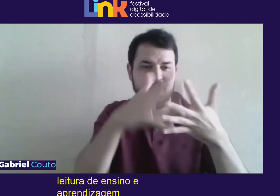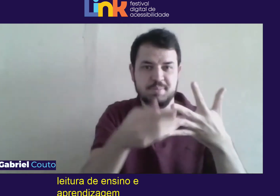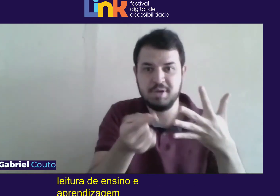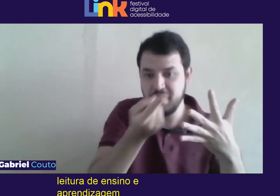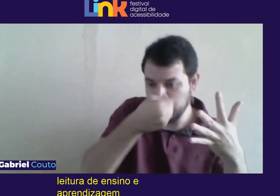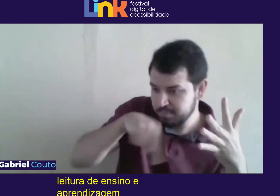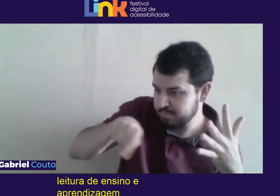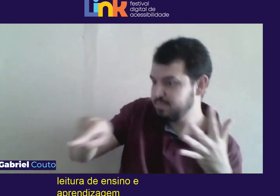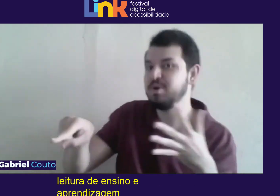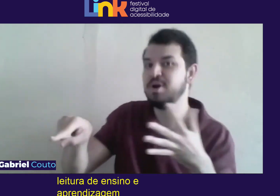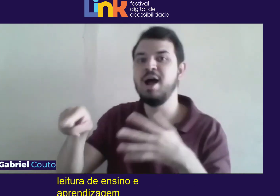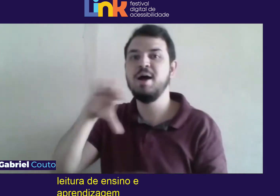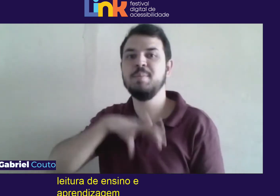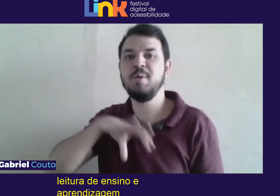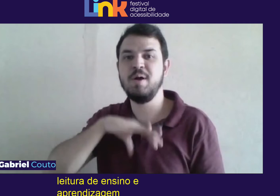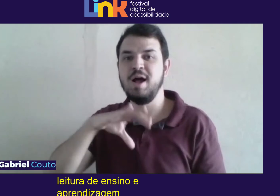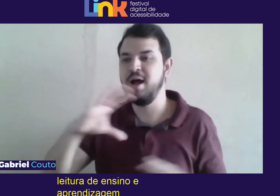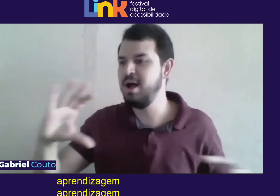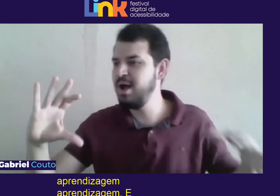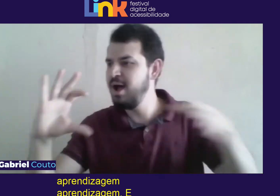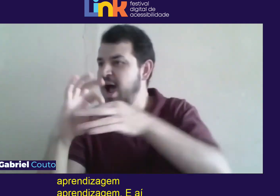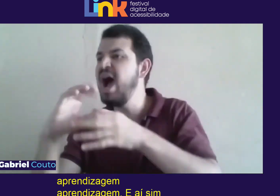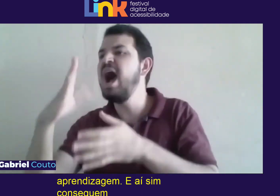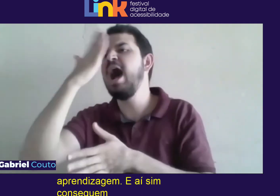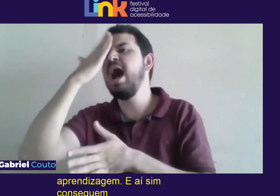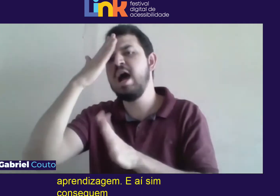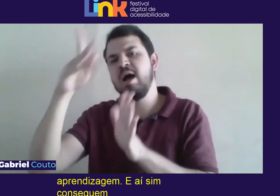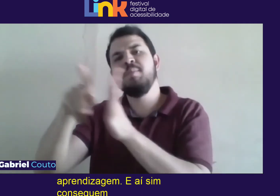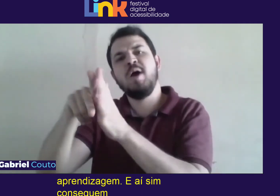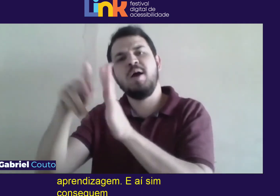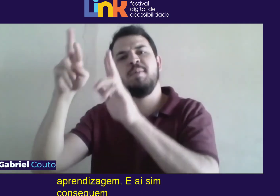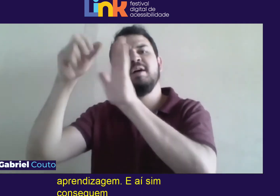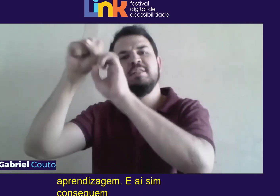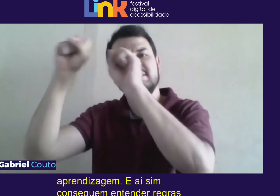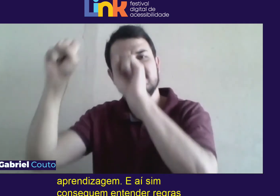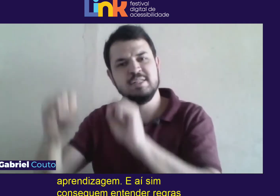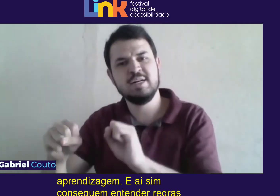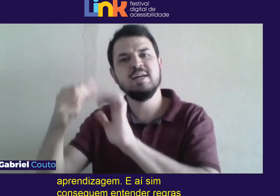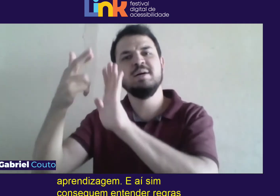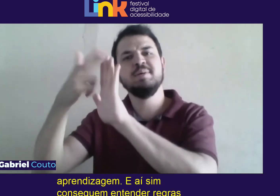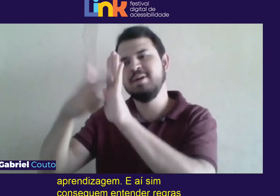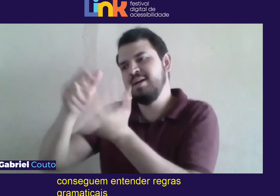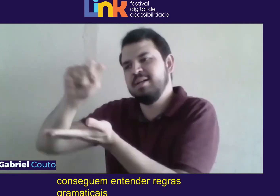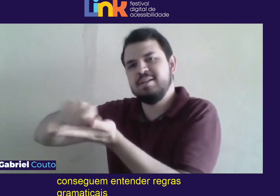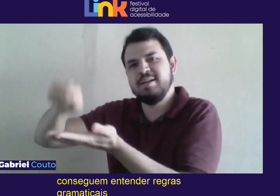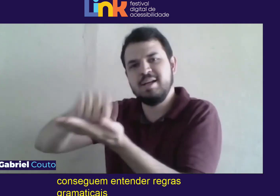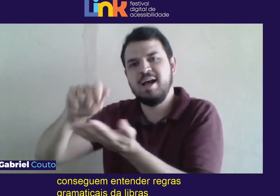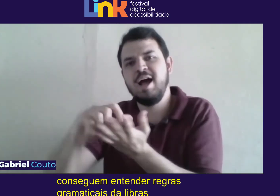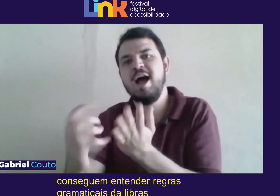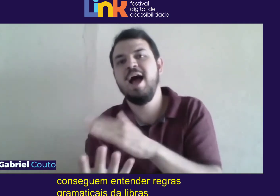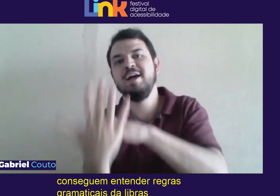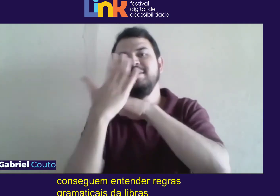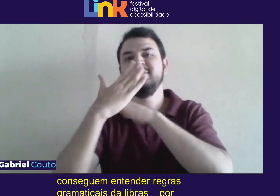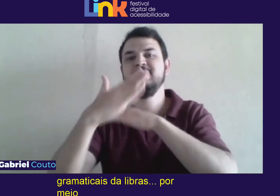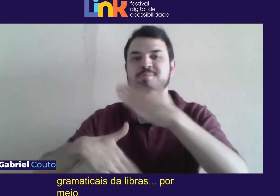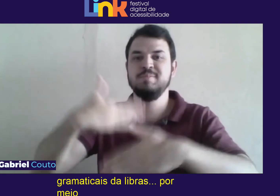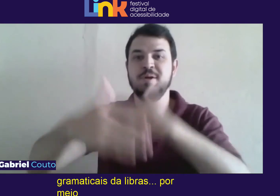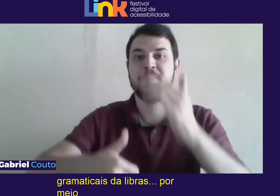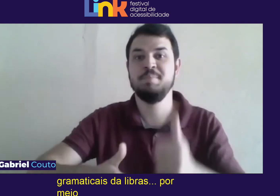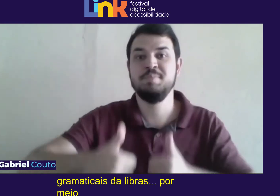entender as regras gramaticais da Libras e, por meio da Libras, as regras gramaticais da língua portuguesa. Então,